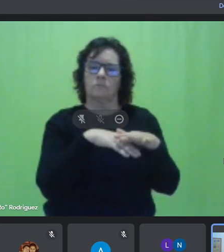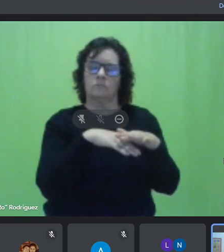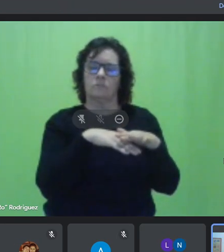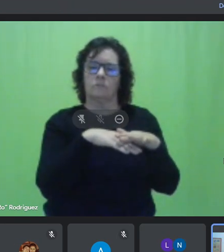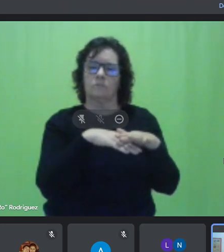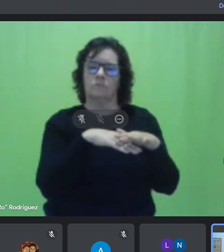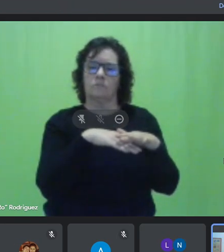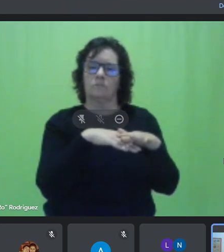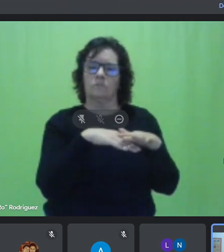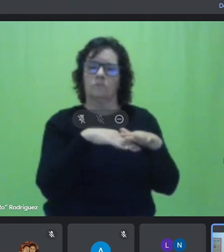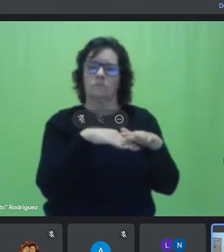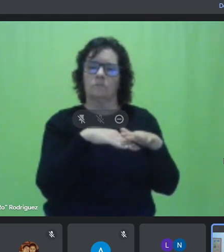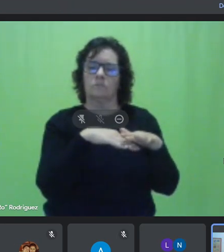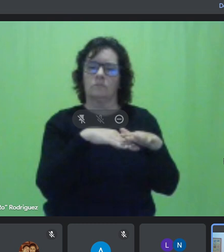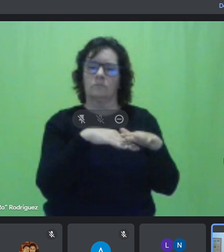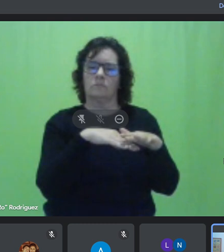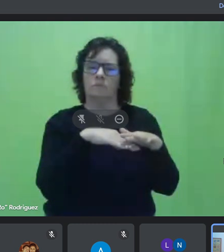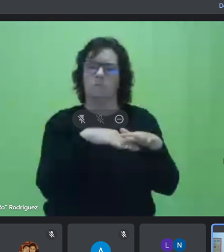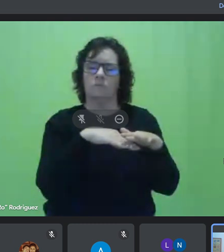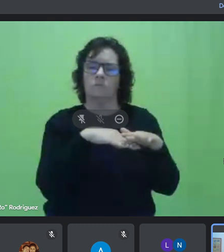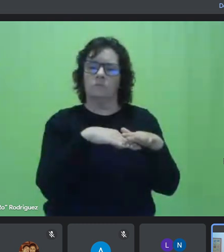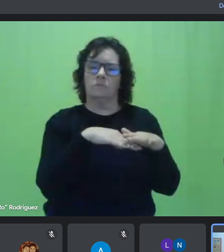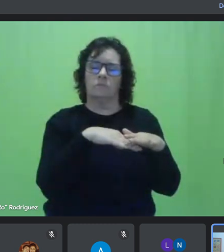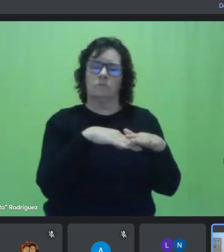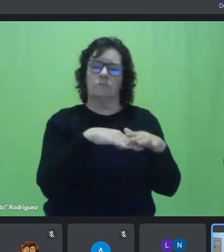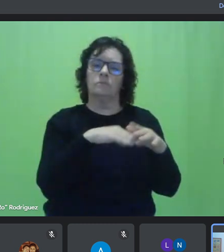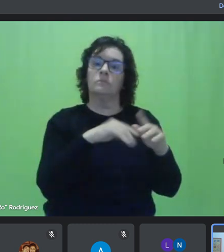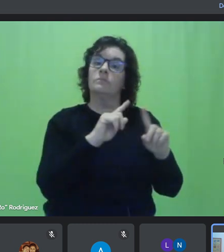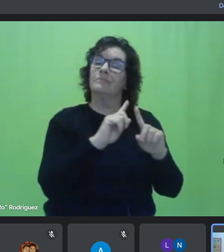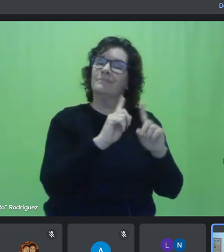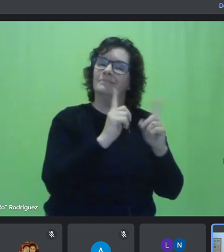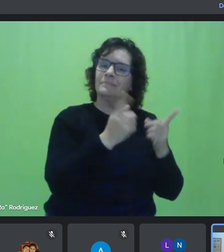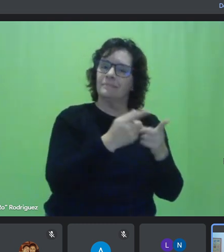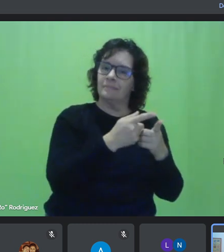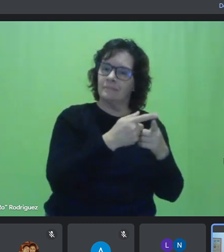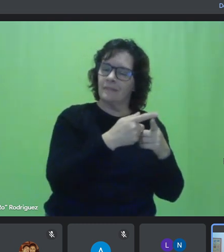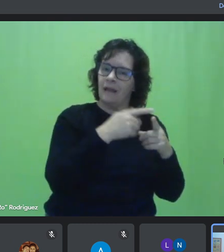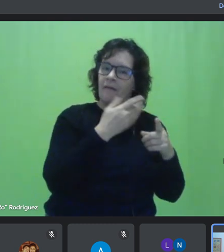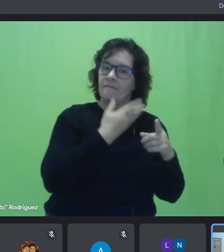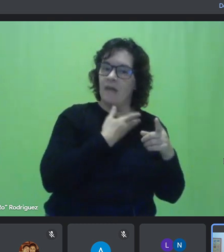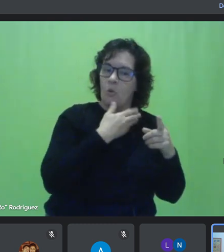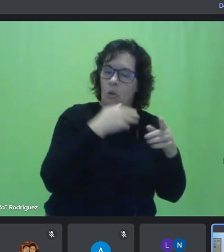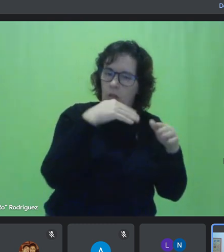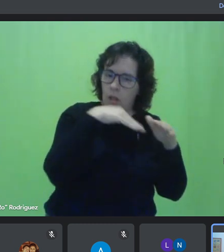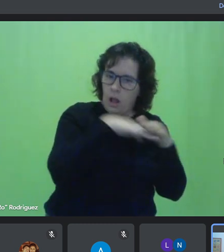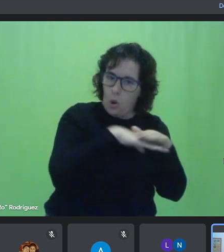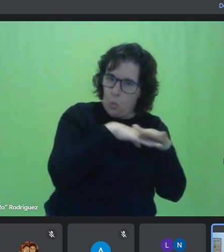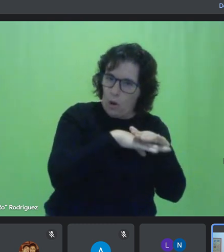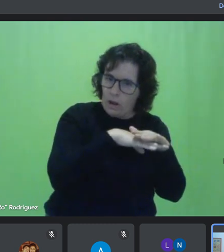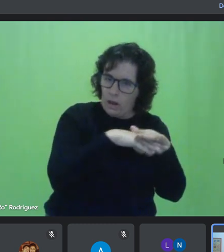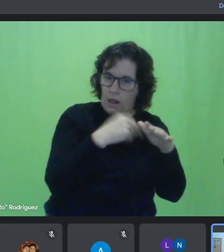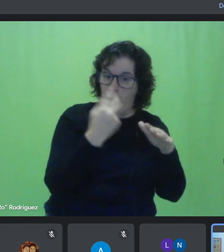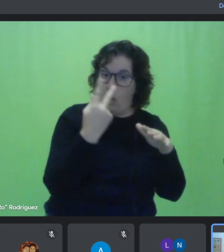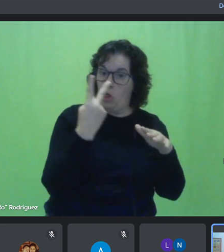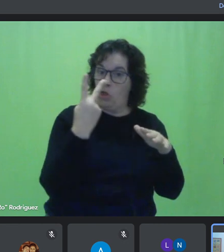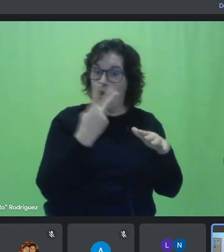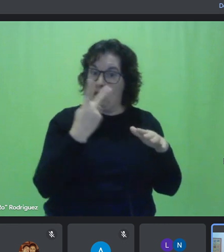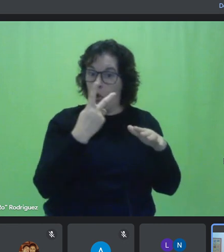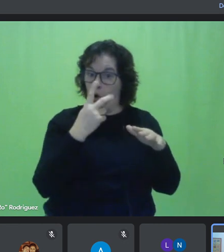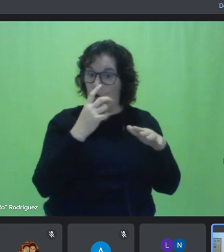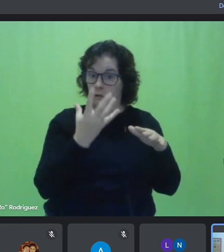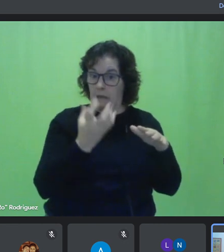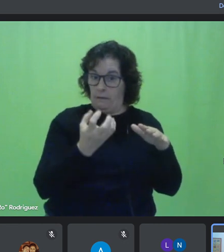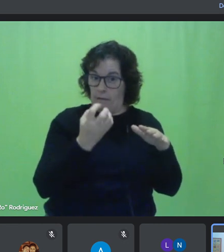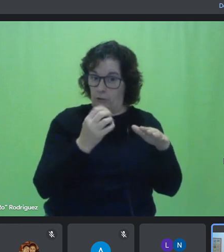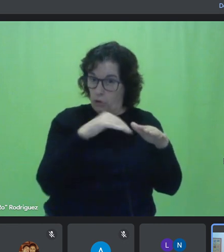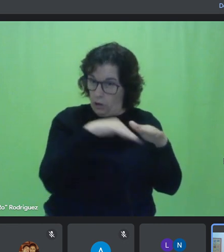en el aula de la facultad, ¿sí? Así que están las dos. Pero subo esta, que es